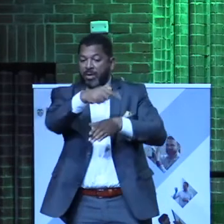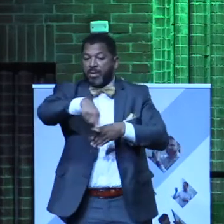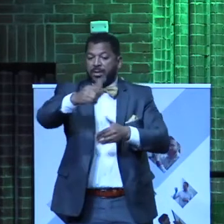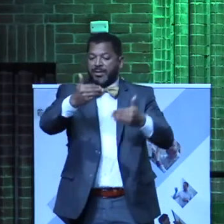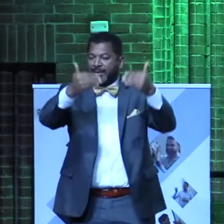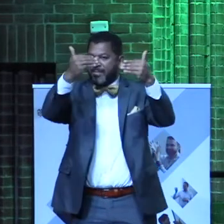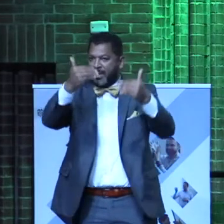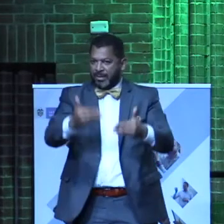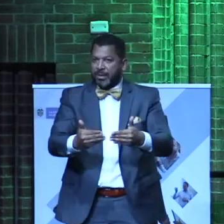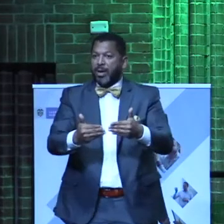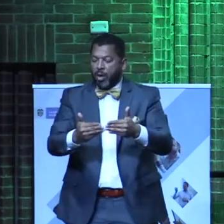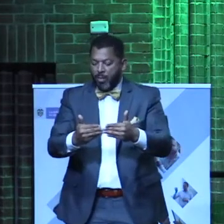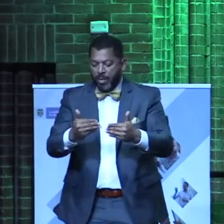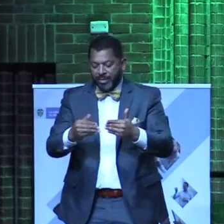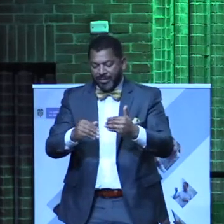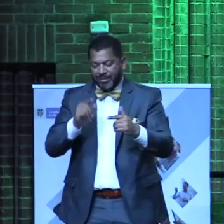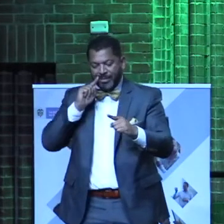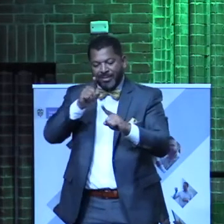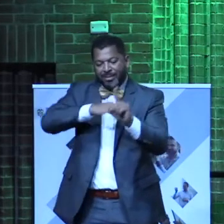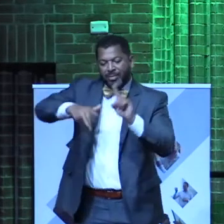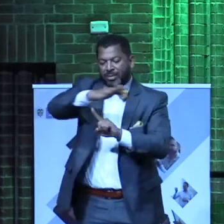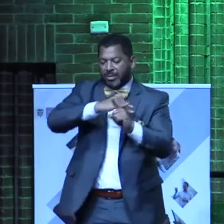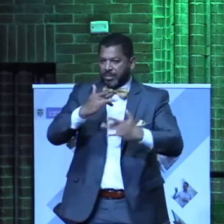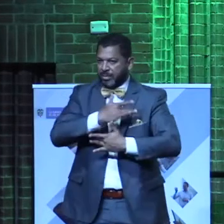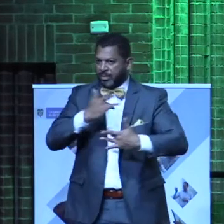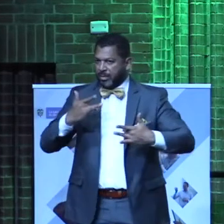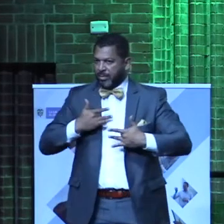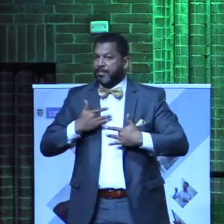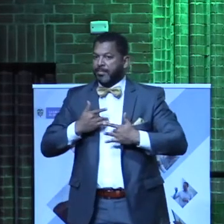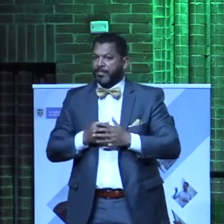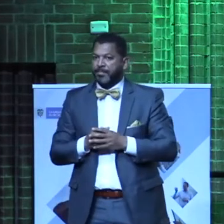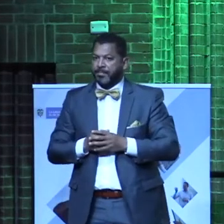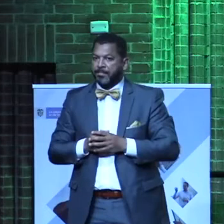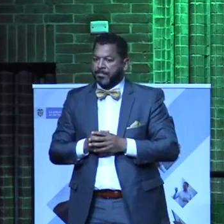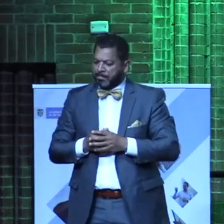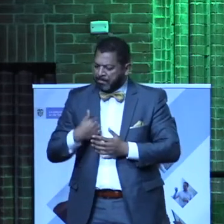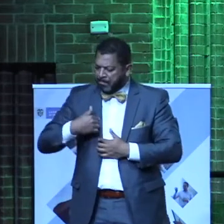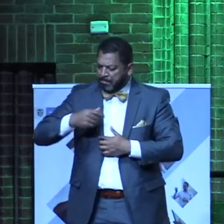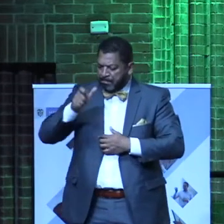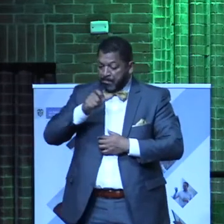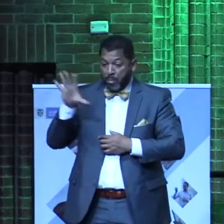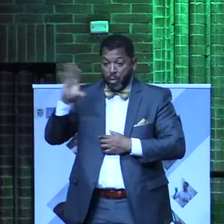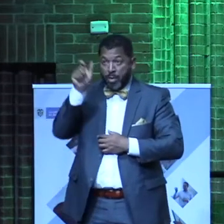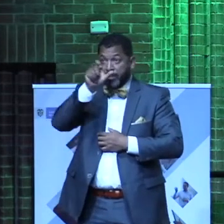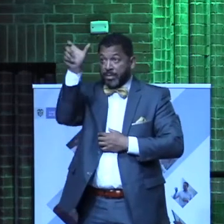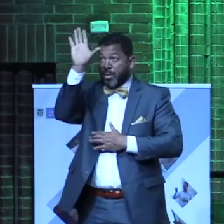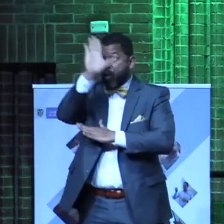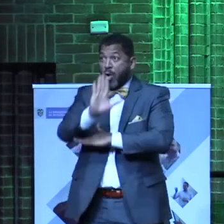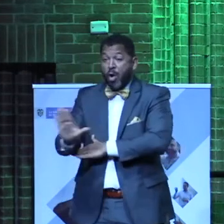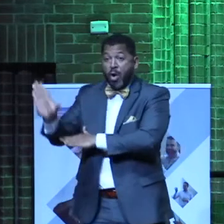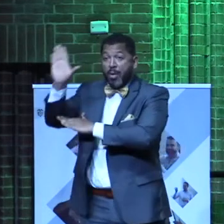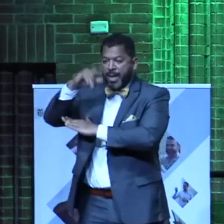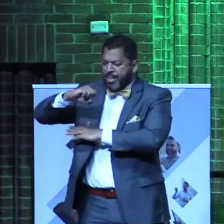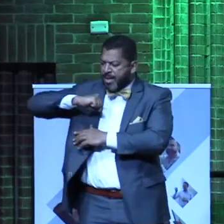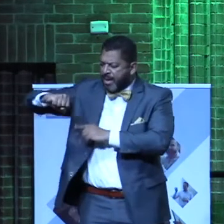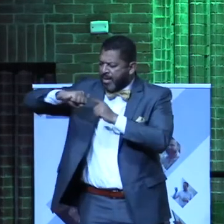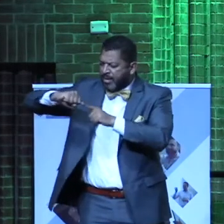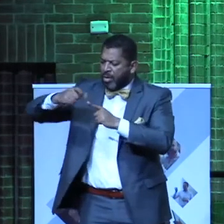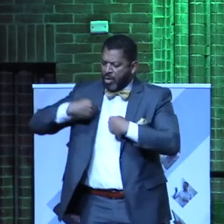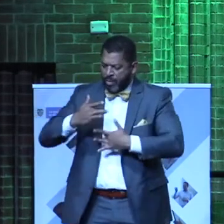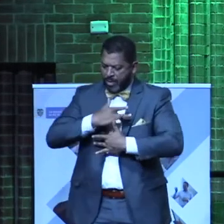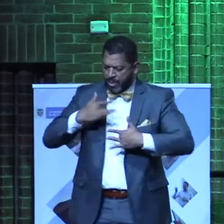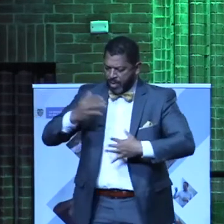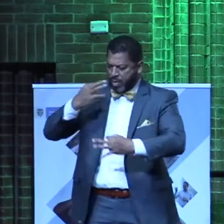el continuo de la salud, en todas las acciones a las que tenemos derecho todos los ciudadanos, desde la promoción de la salud,